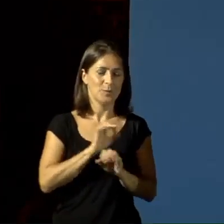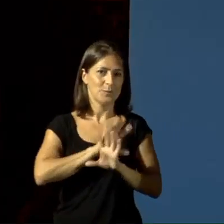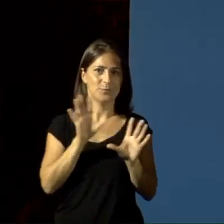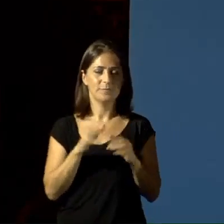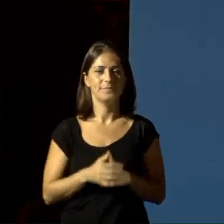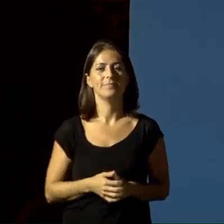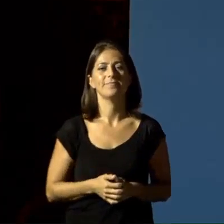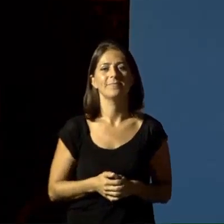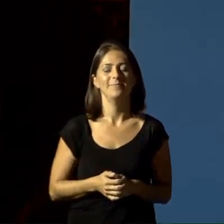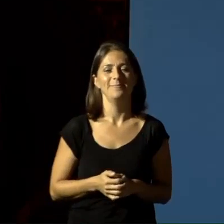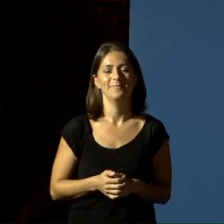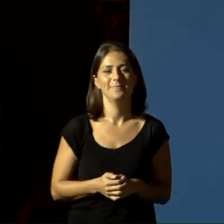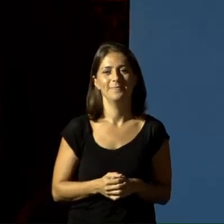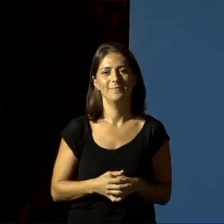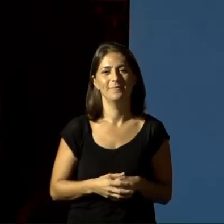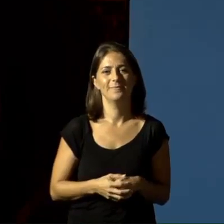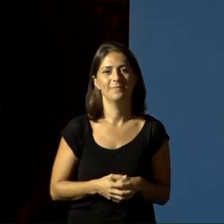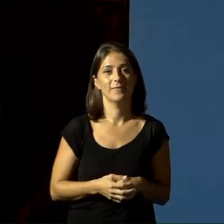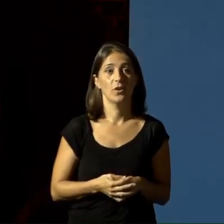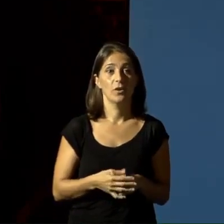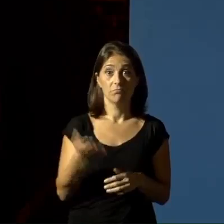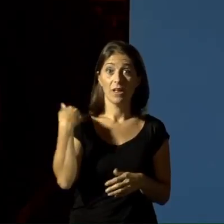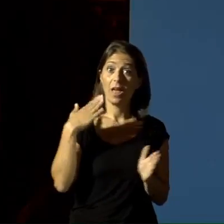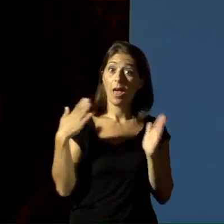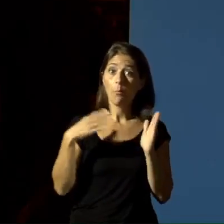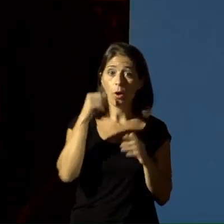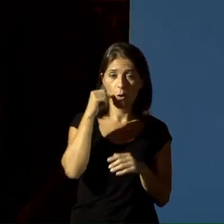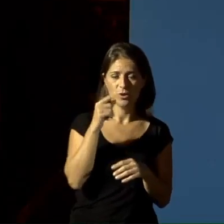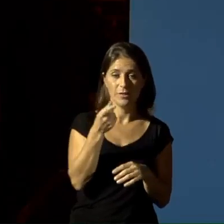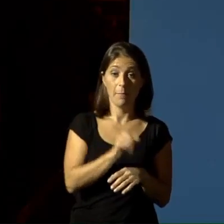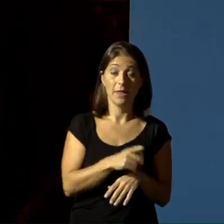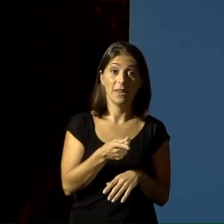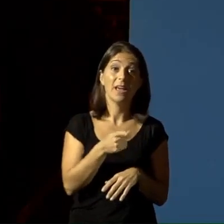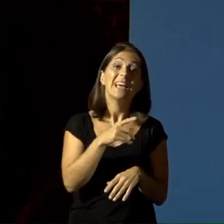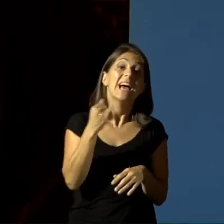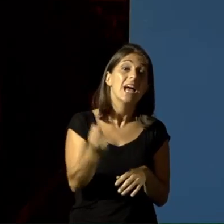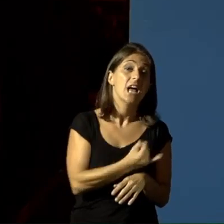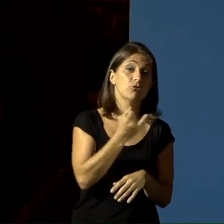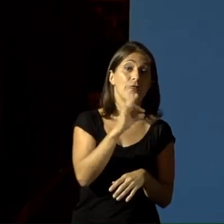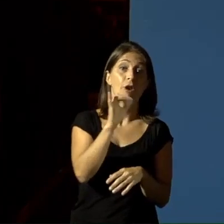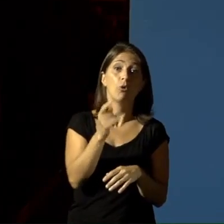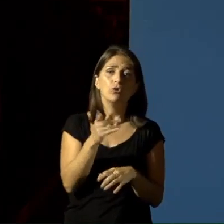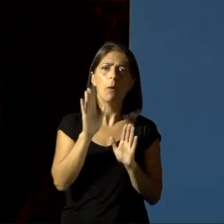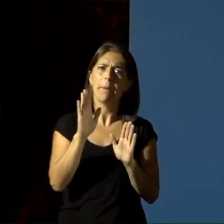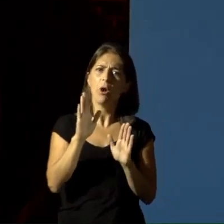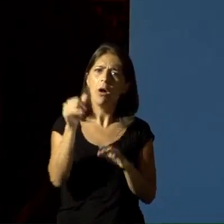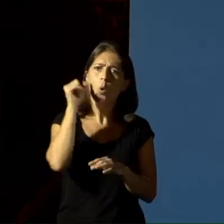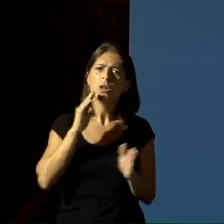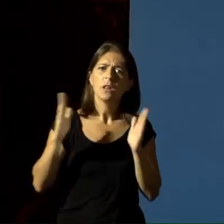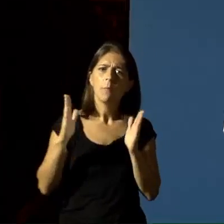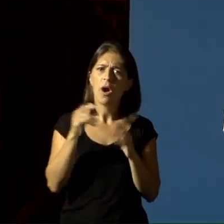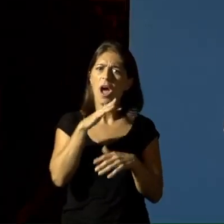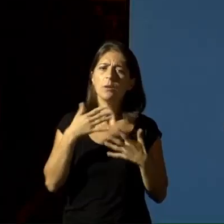negros. E é o Ourense de Xesús Ferro Couselo. Pero tamén é o Ourense